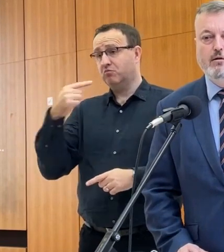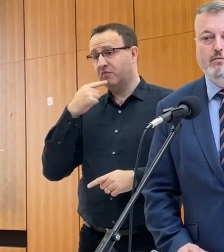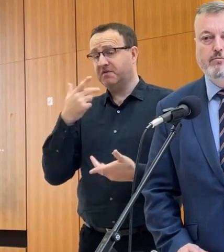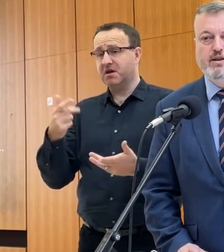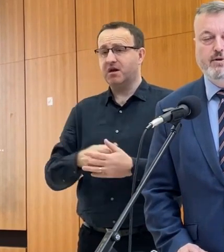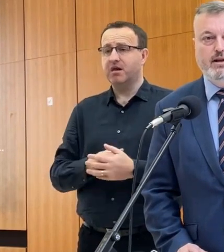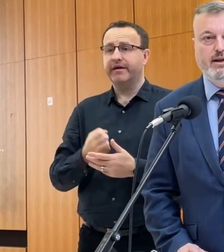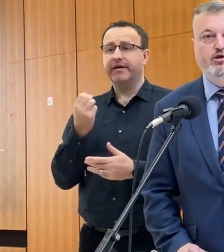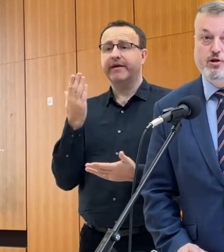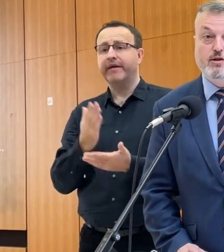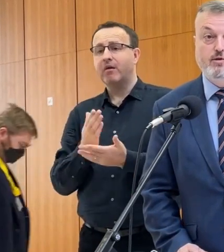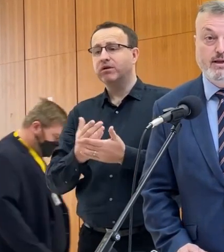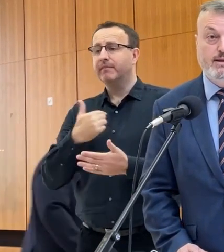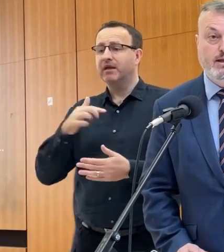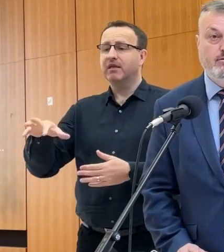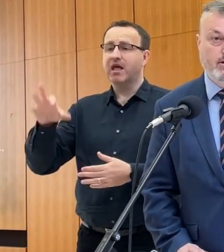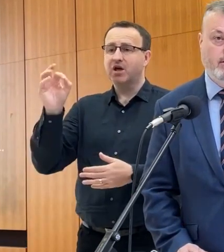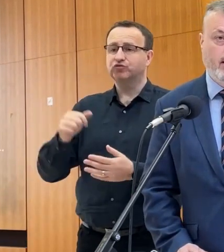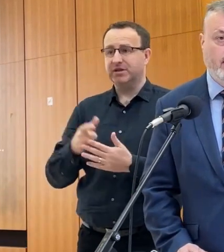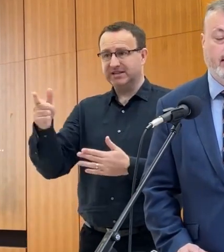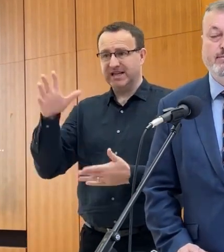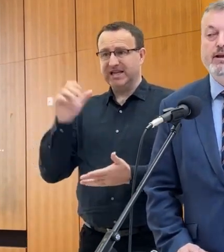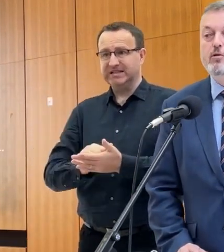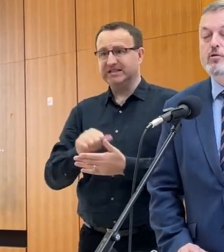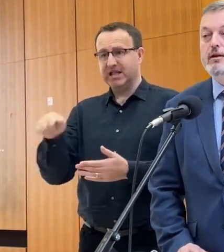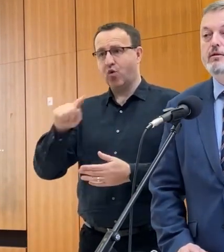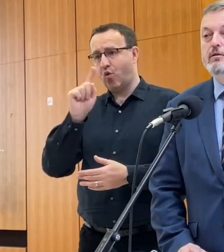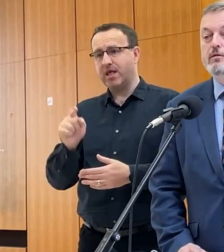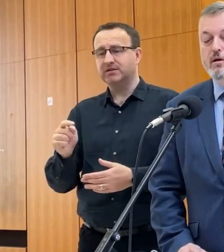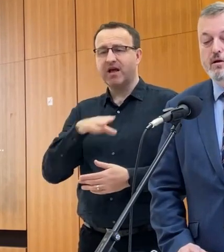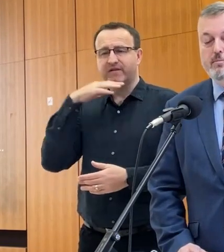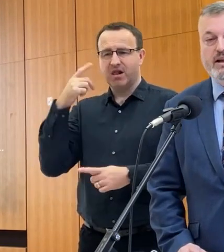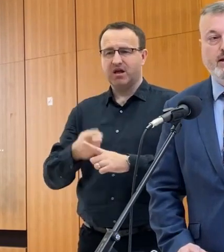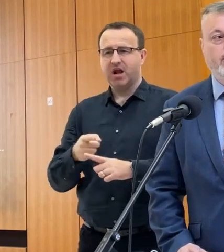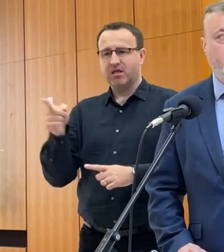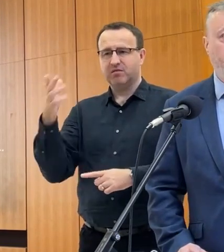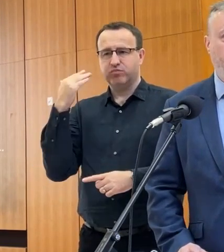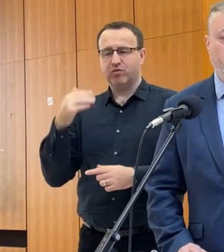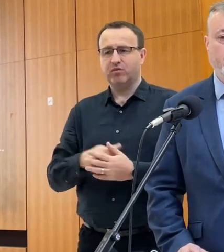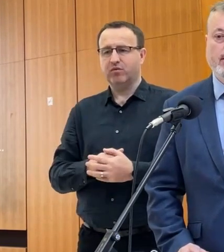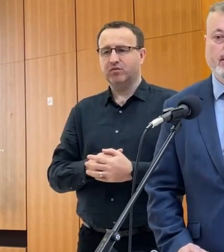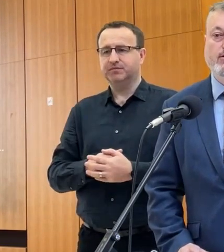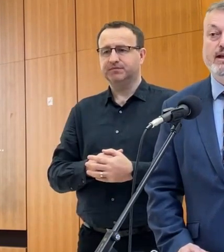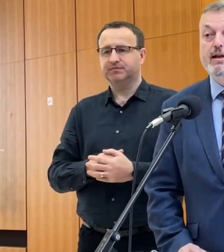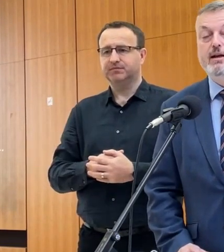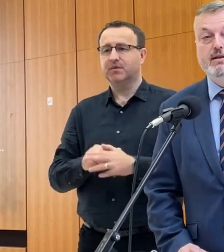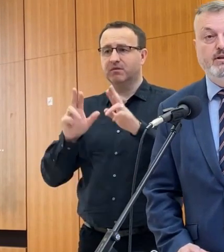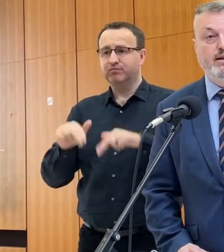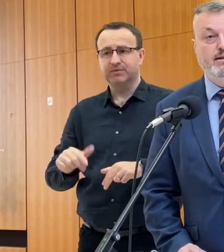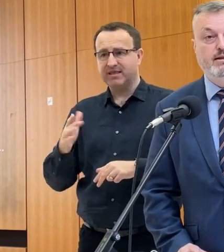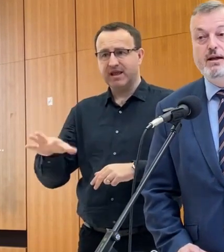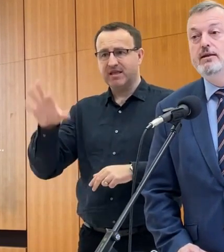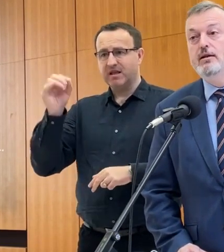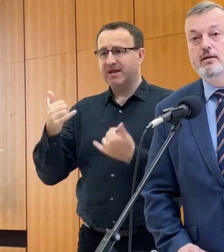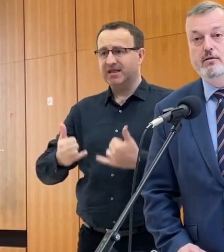pokiaľ by sme ale našli, či sú si istí, že tá otázka tam niekoľkokrát padla, že naozaj nenájdeme